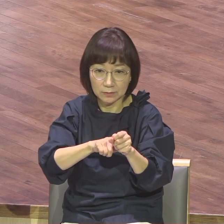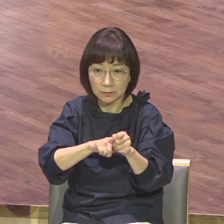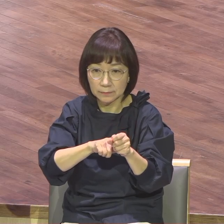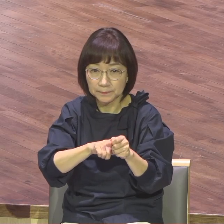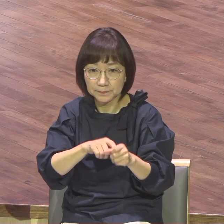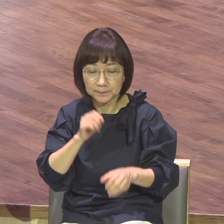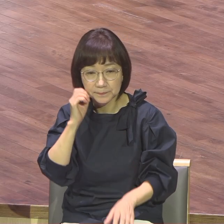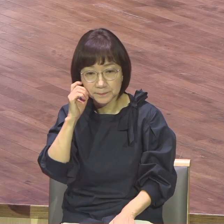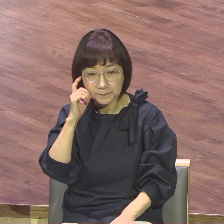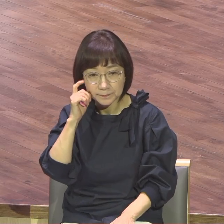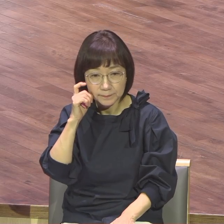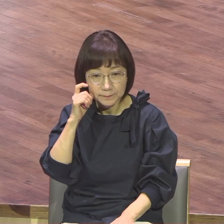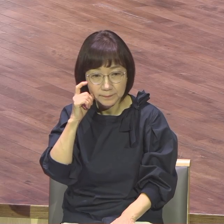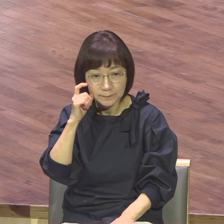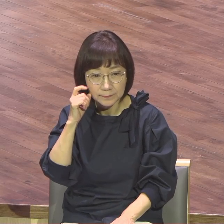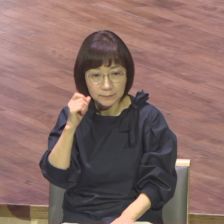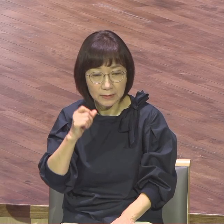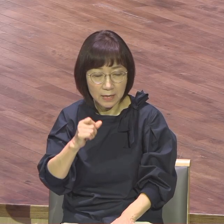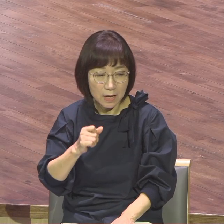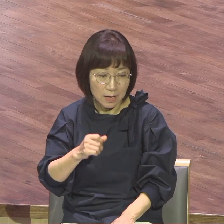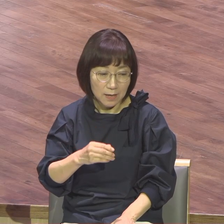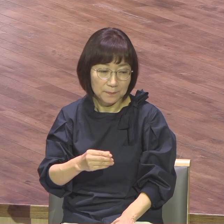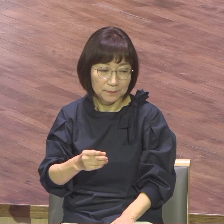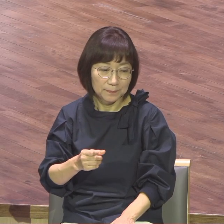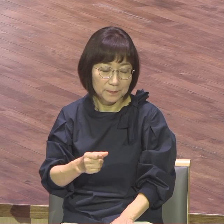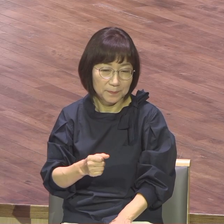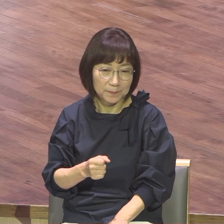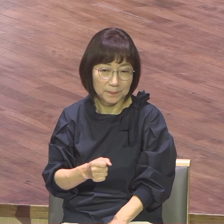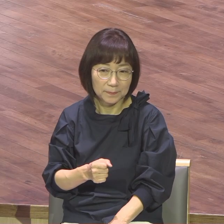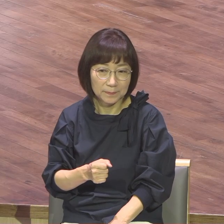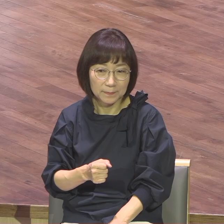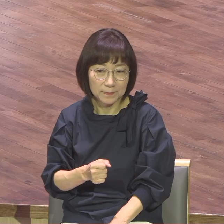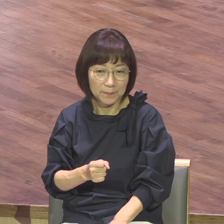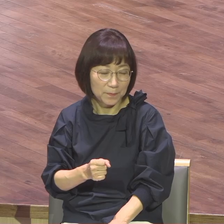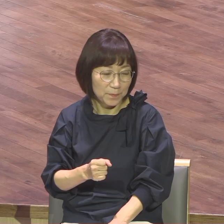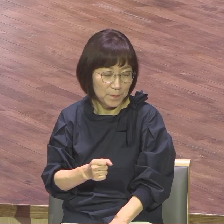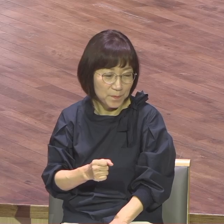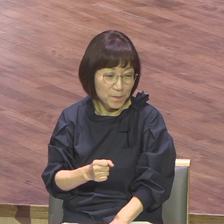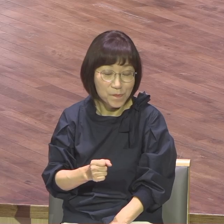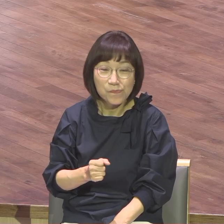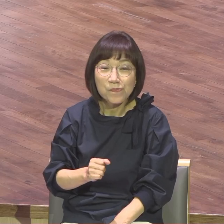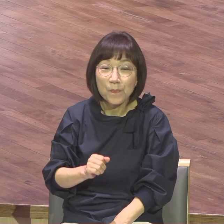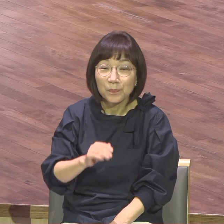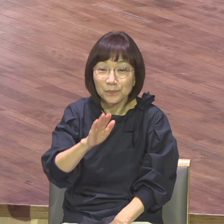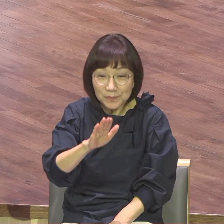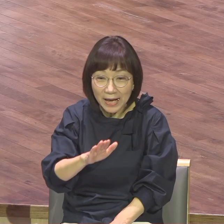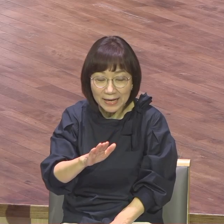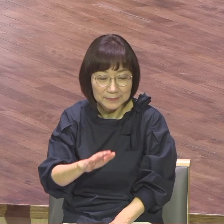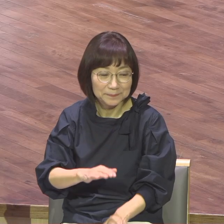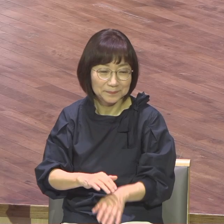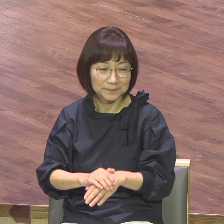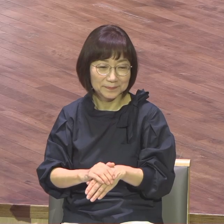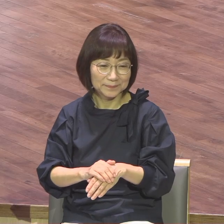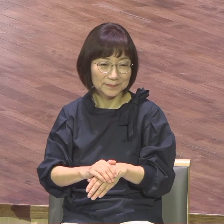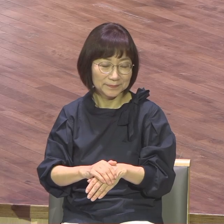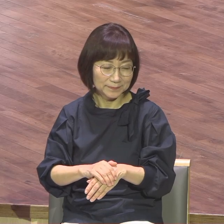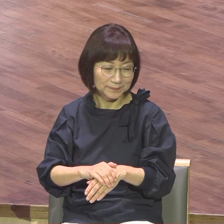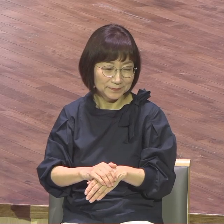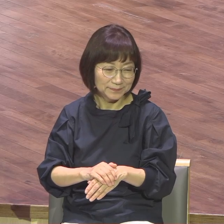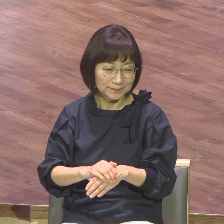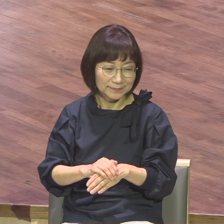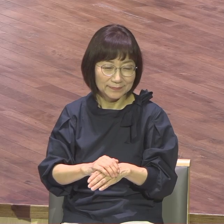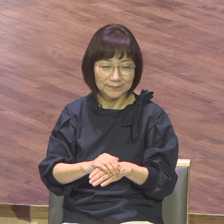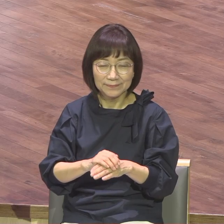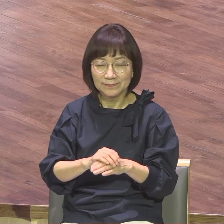요즘 쓴 게 선포해라. 맞다. 똑같은 말씀입니다. 한마디로 인생 모든 문제 해결자